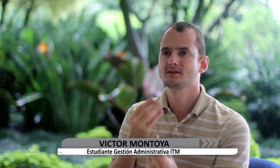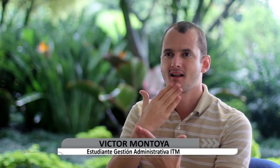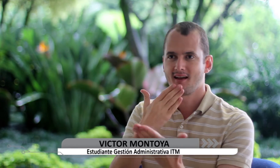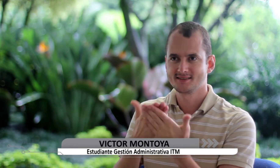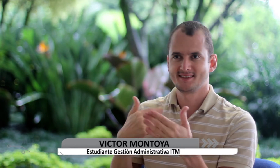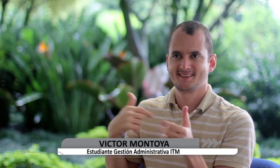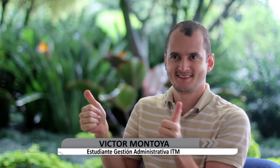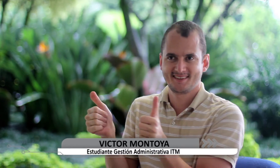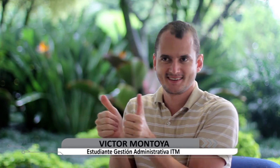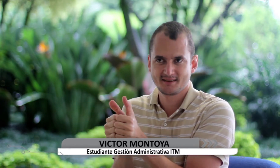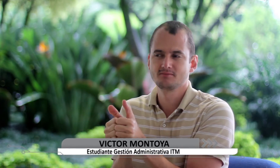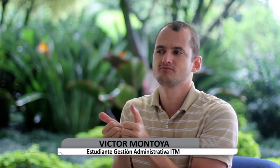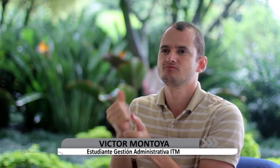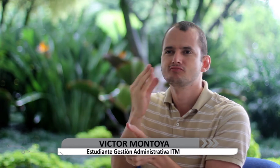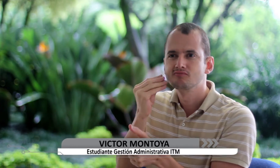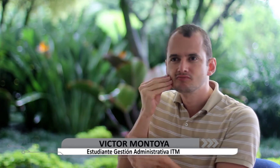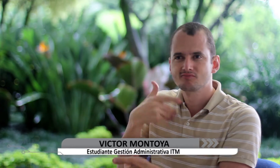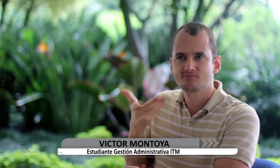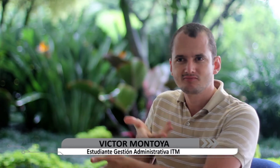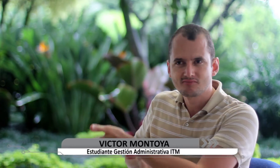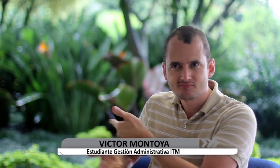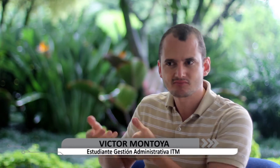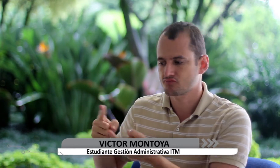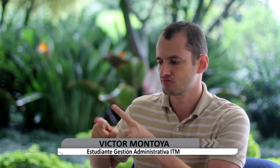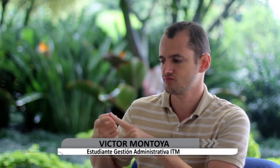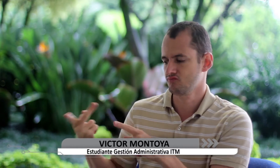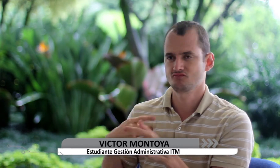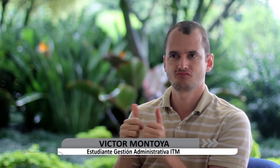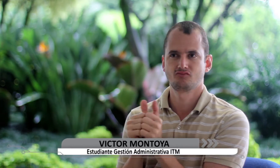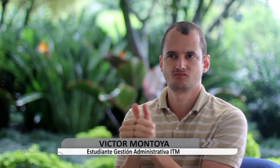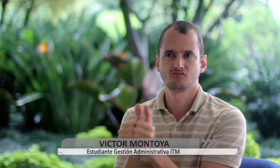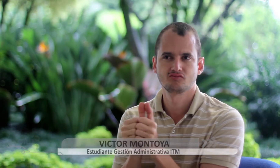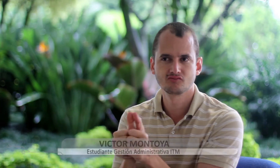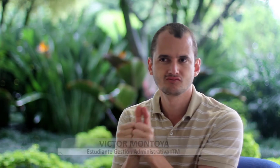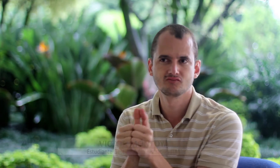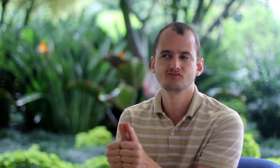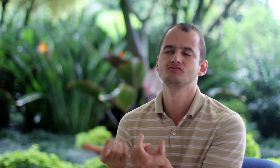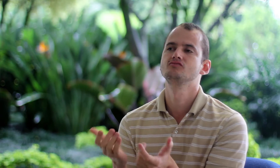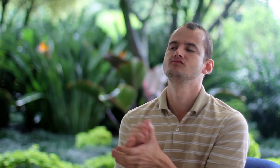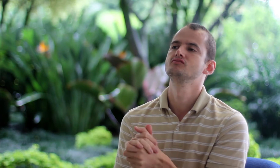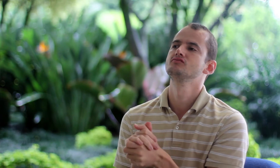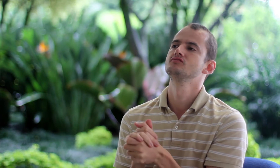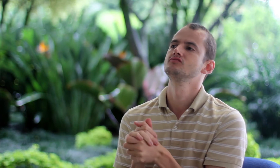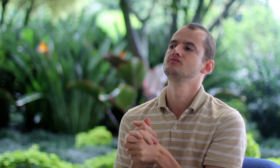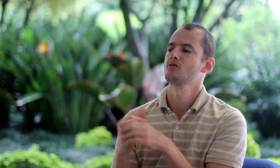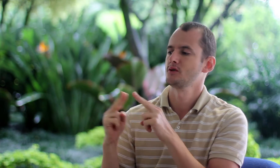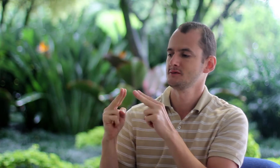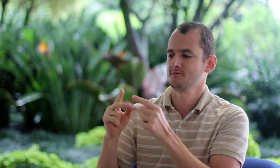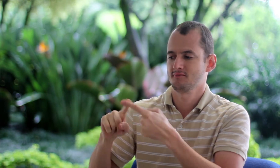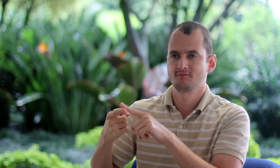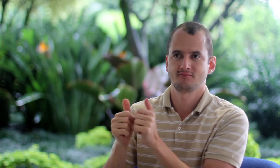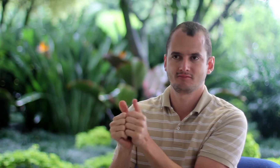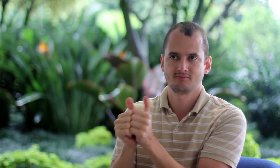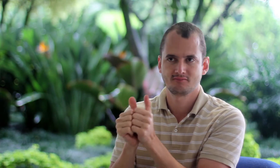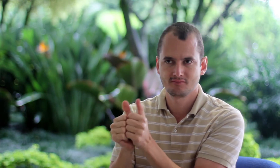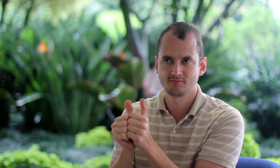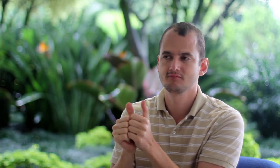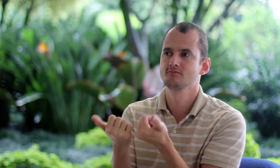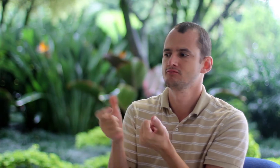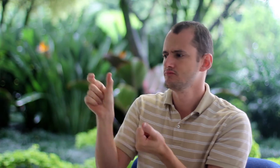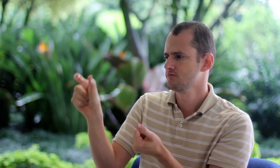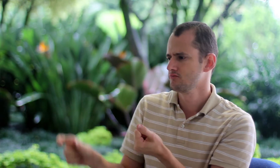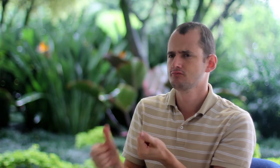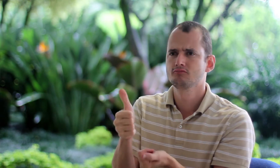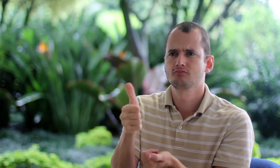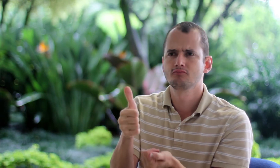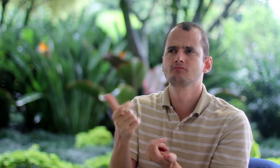muchas gracias por el tiempo que compartimos, por la experiencia de estar juntos, de ser buenos amigos, de compartir, de conocerte.